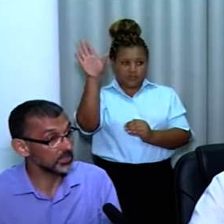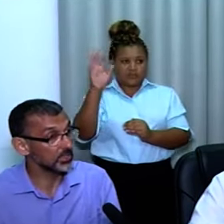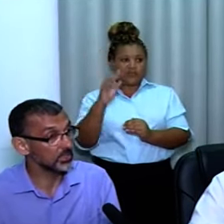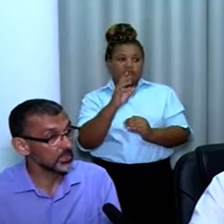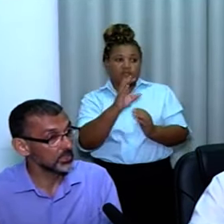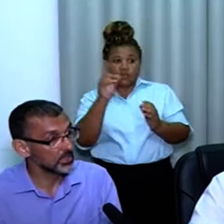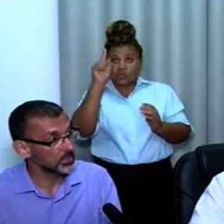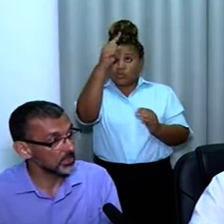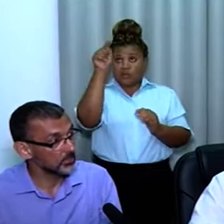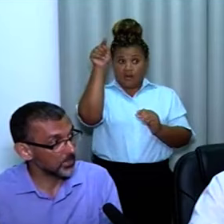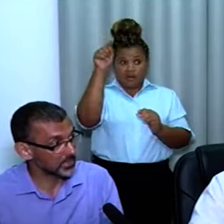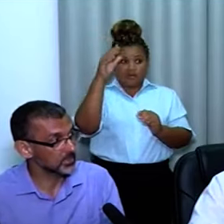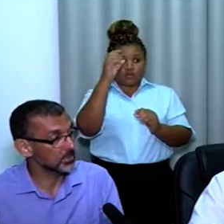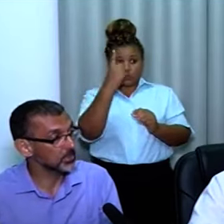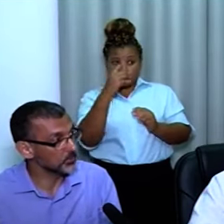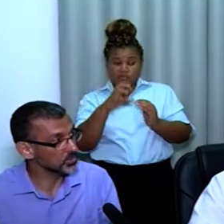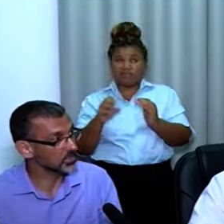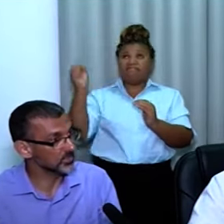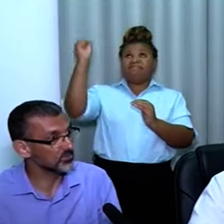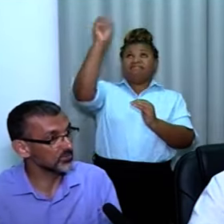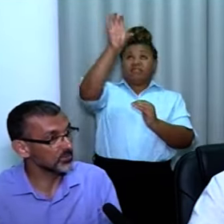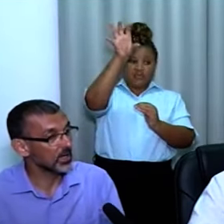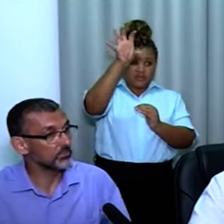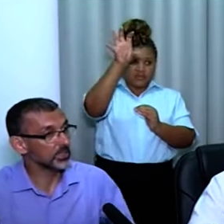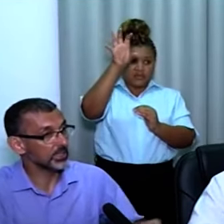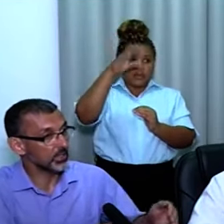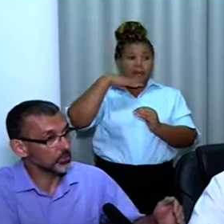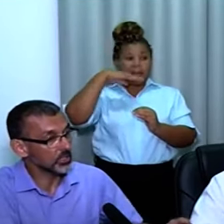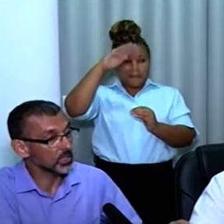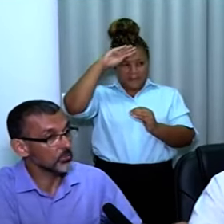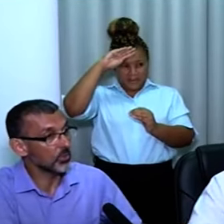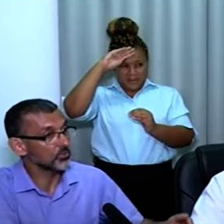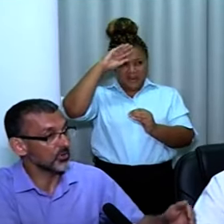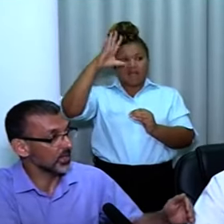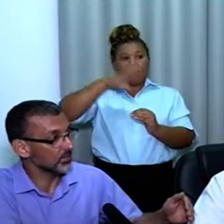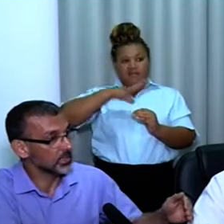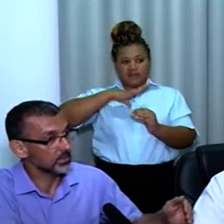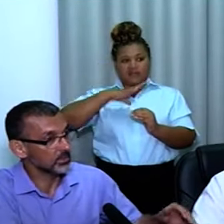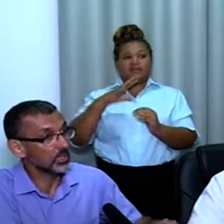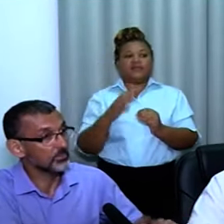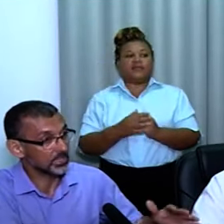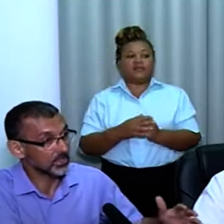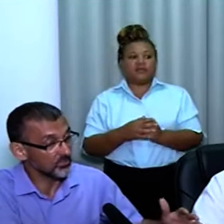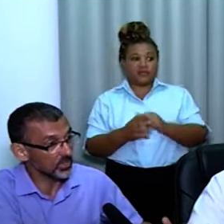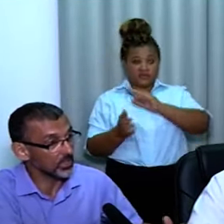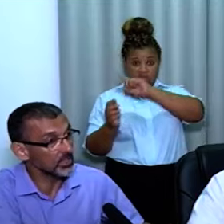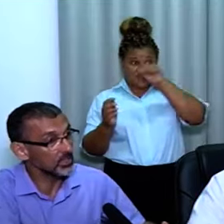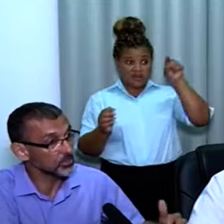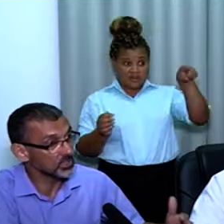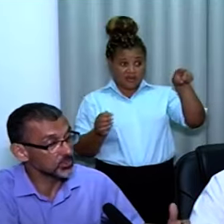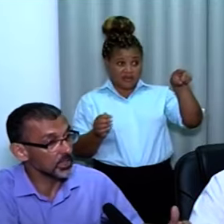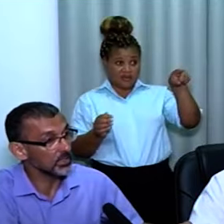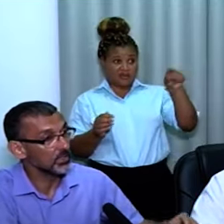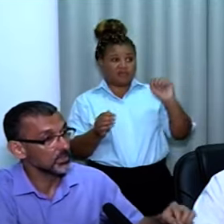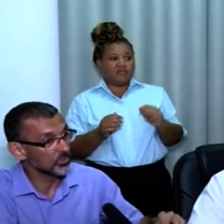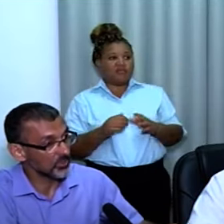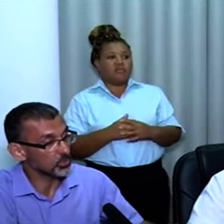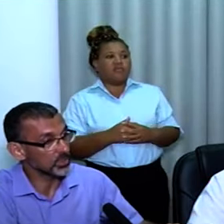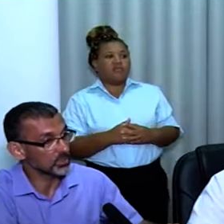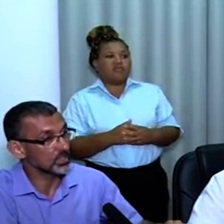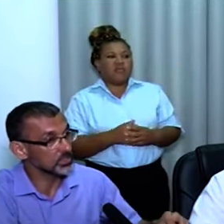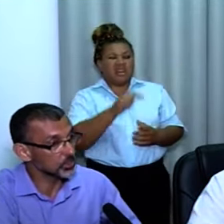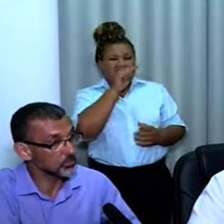bon patient qui est positif. Après, il y a un côté qui bon, nous fait bon patient qui vient, nous suspect, nous